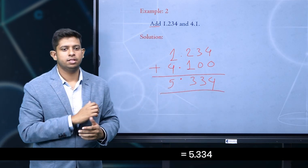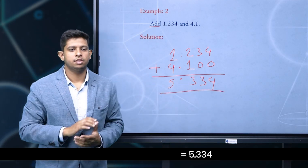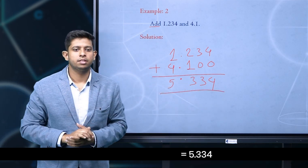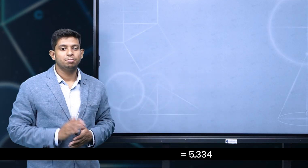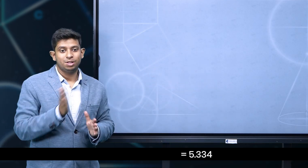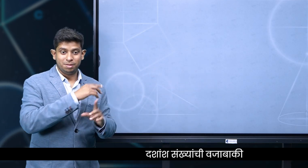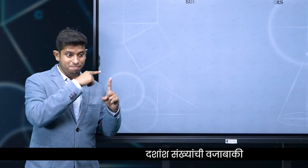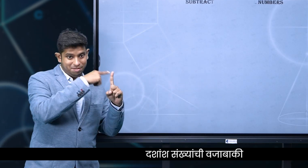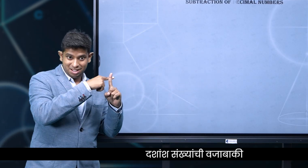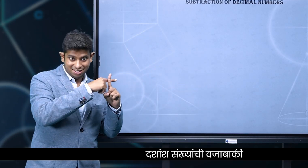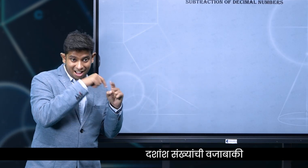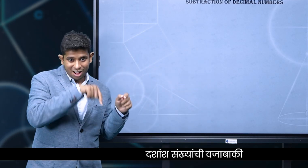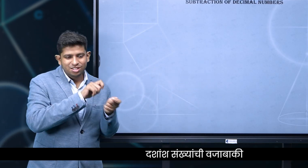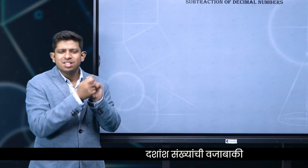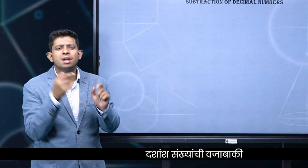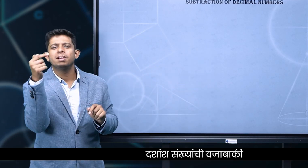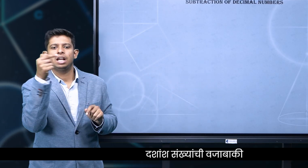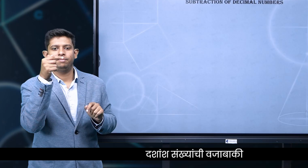5.334. दशांश संख्यांची वजाबाकी.